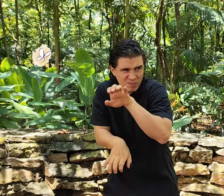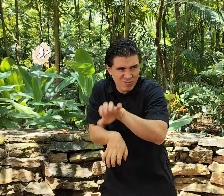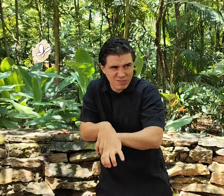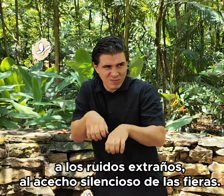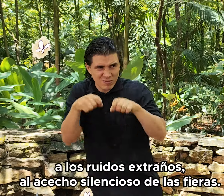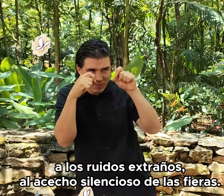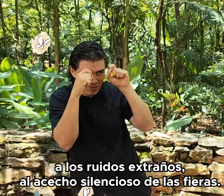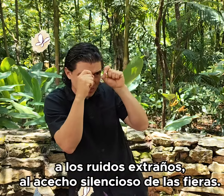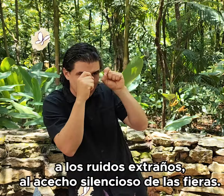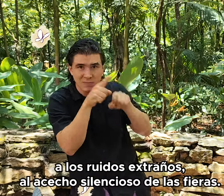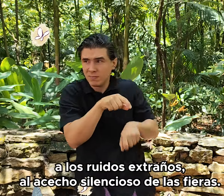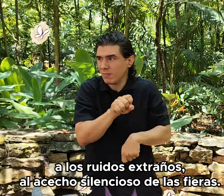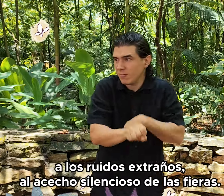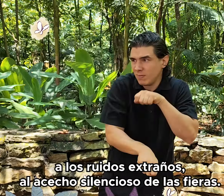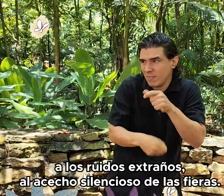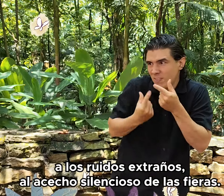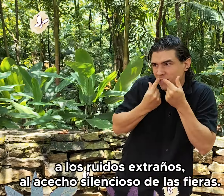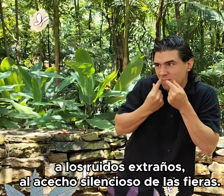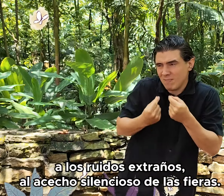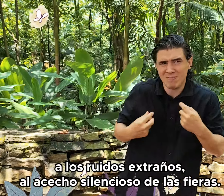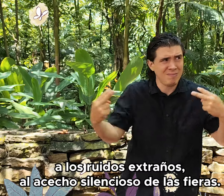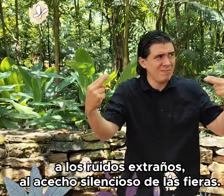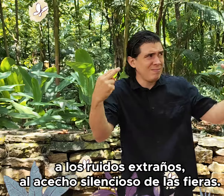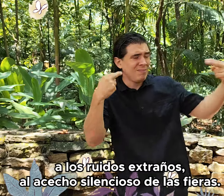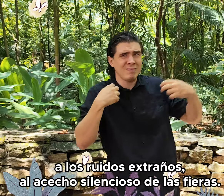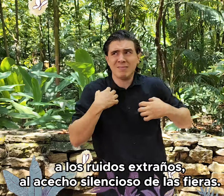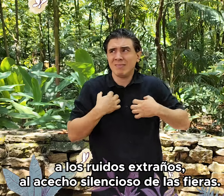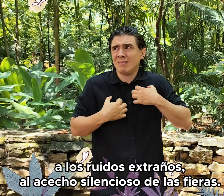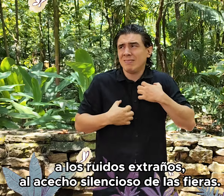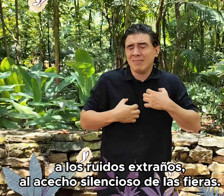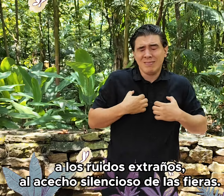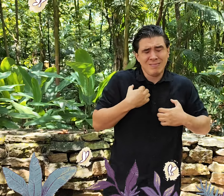a los ruidos extraños, al acecho silencioso de las fieras.